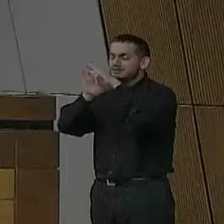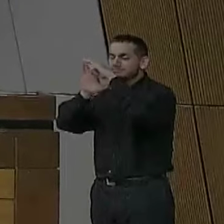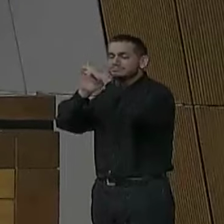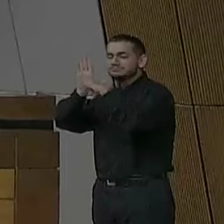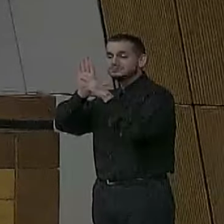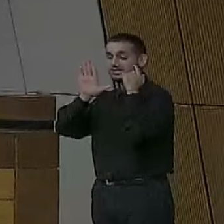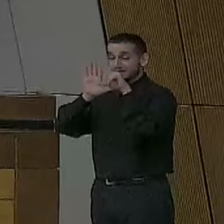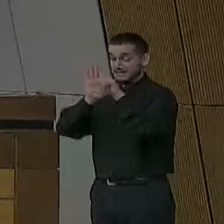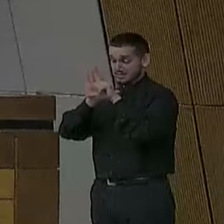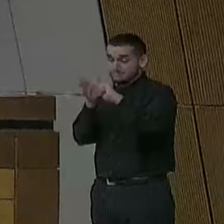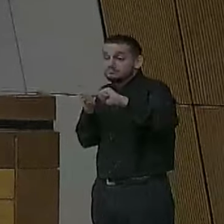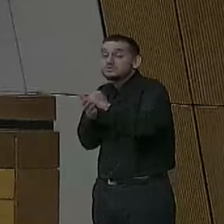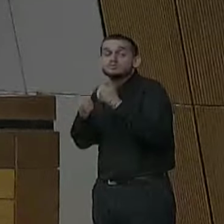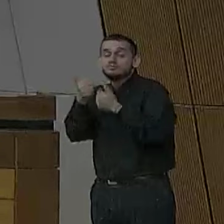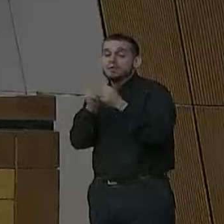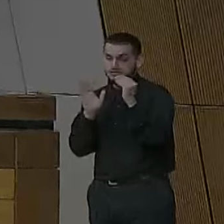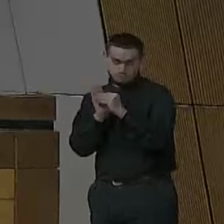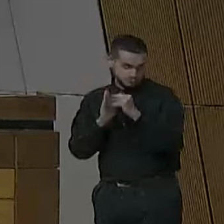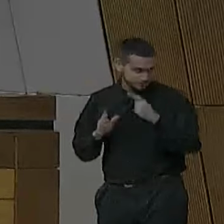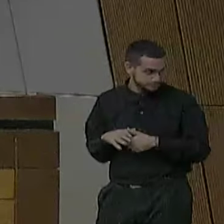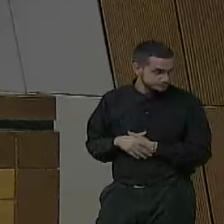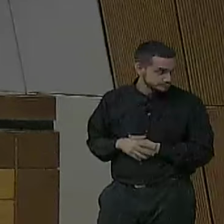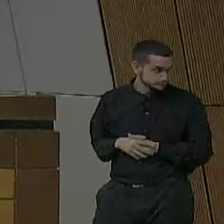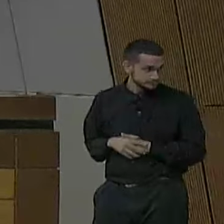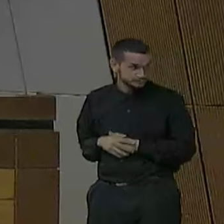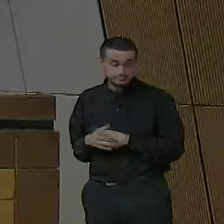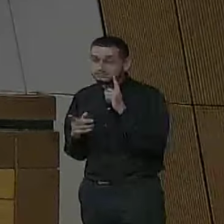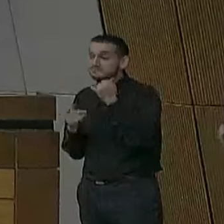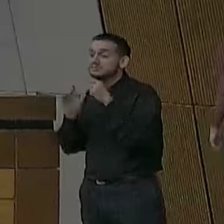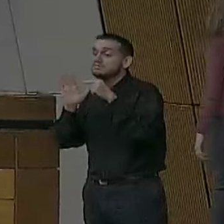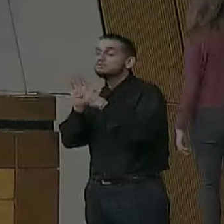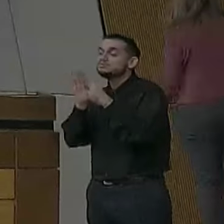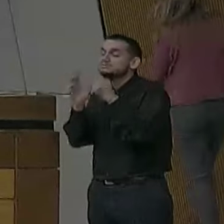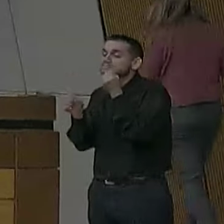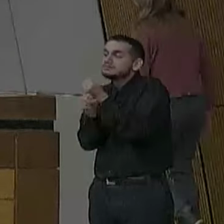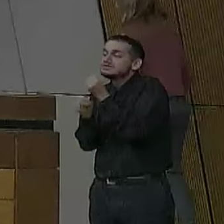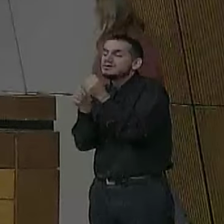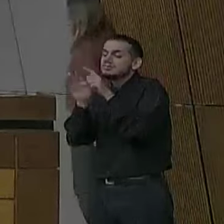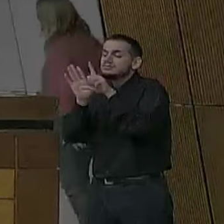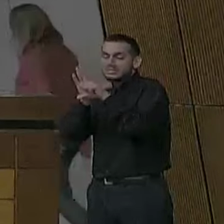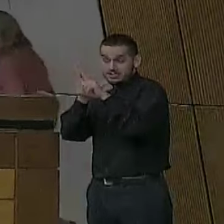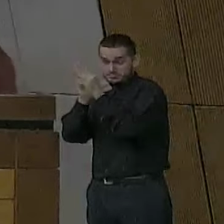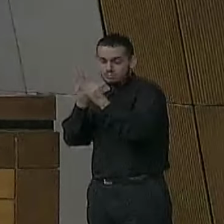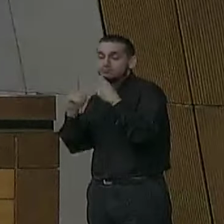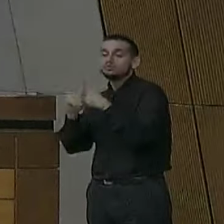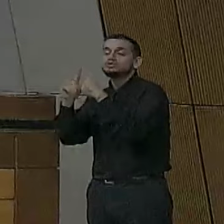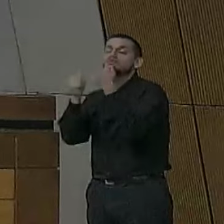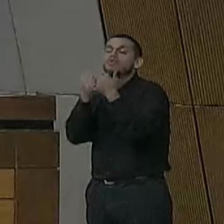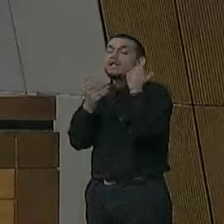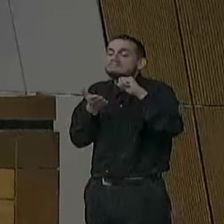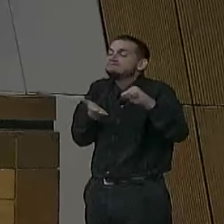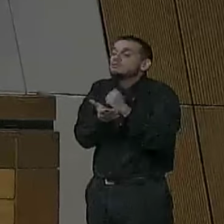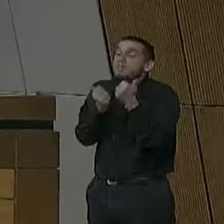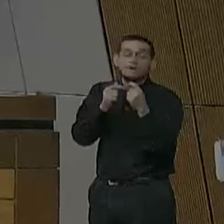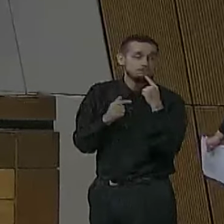derogada, que trataba básicamente desde el punto de vista laboral e impositivo. Y bueno, a partir de allí